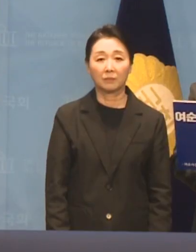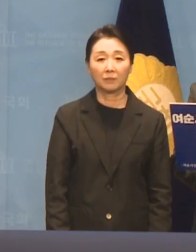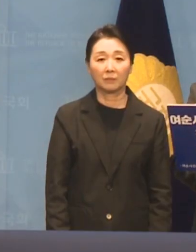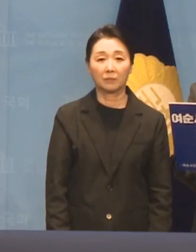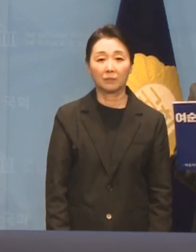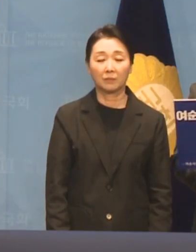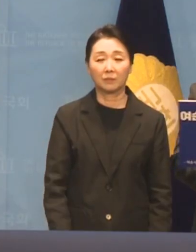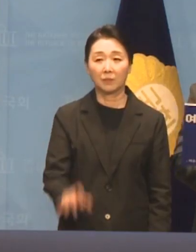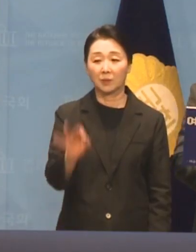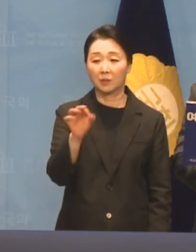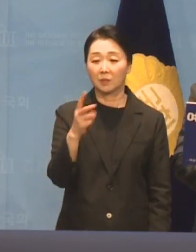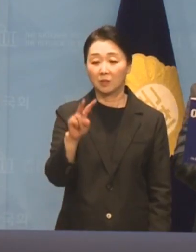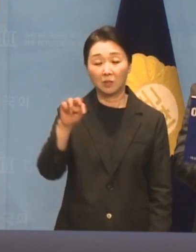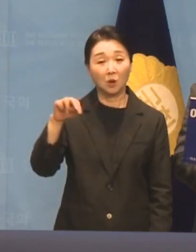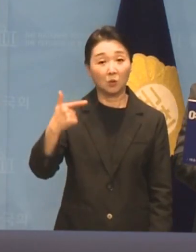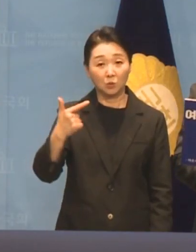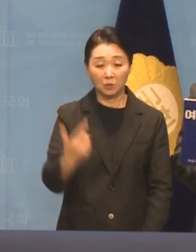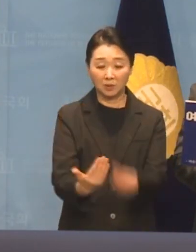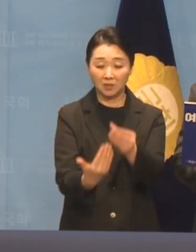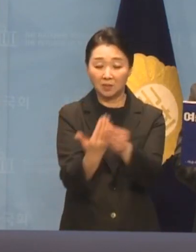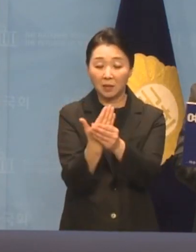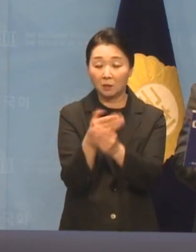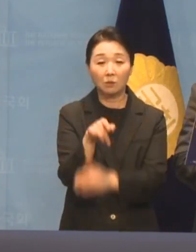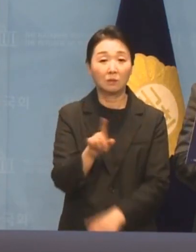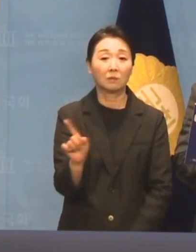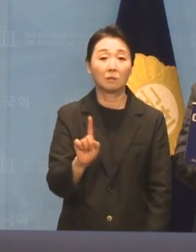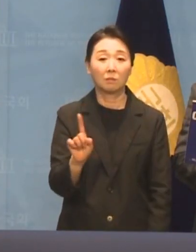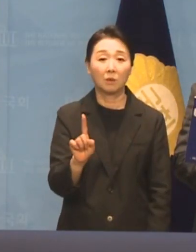여순 사건이 어떤 사건입니까?